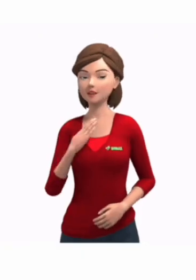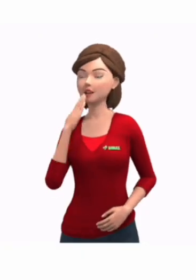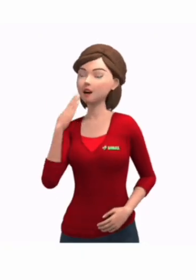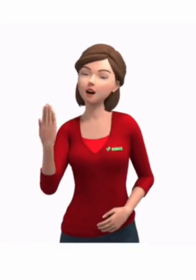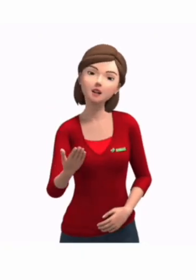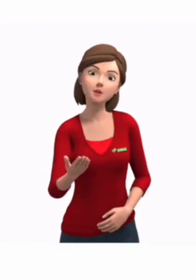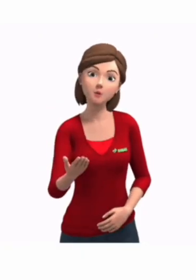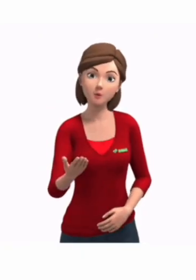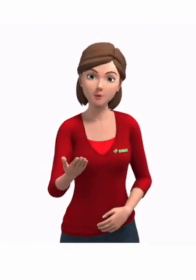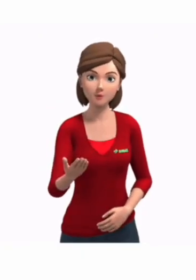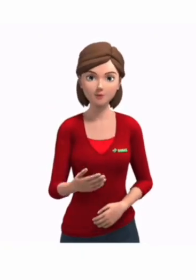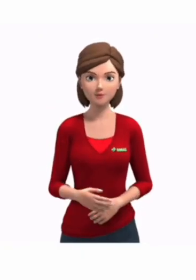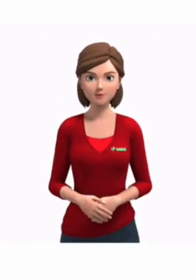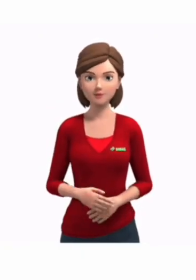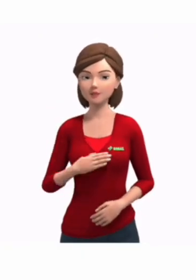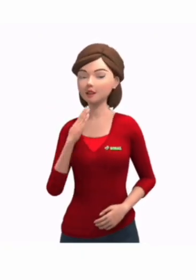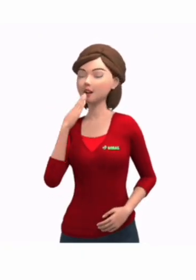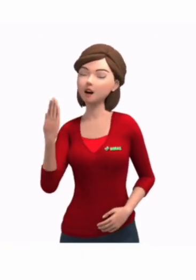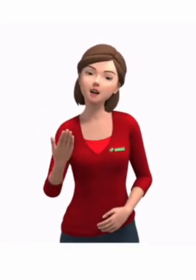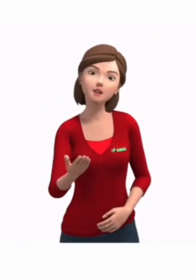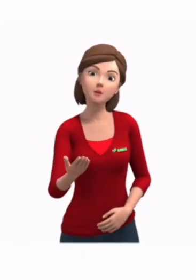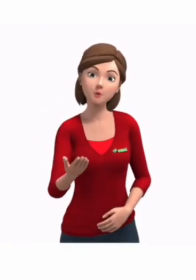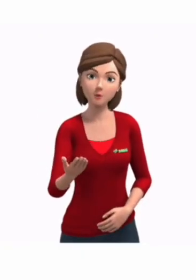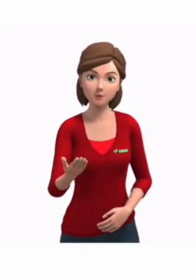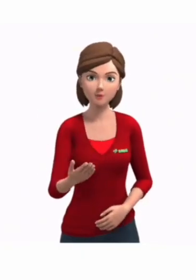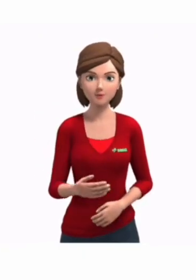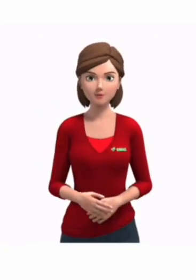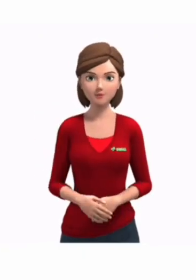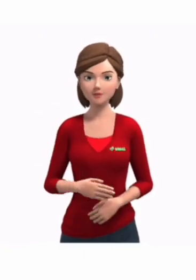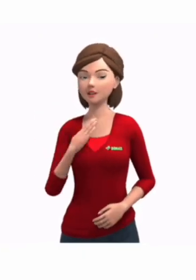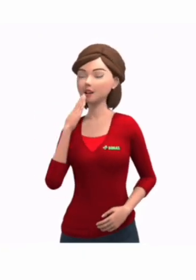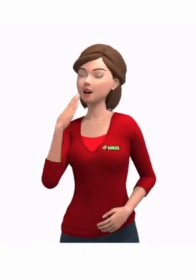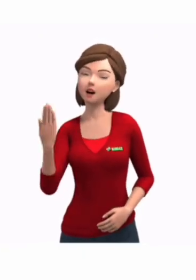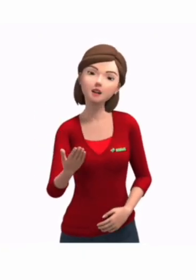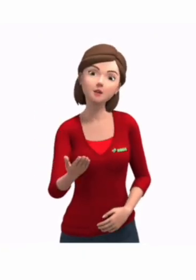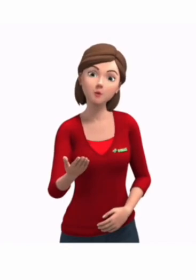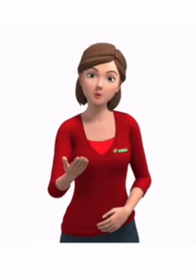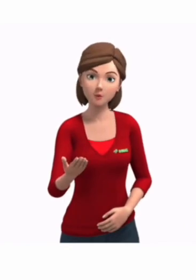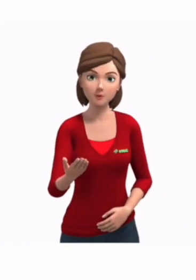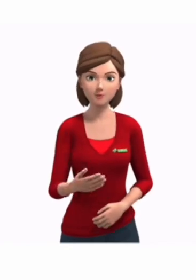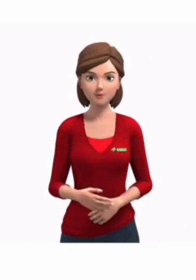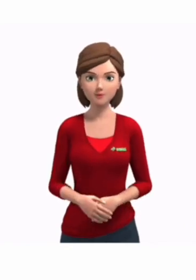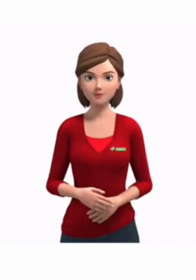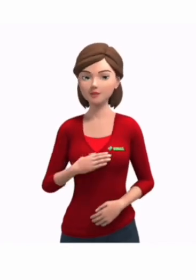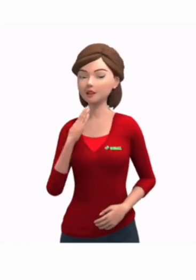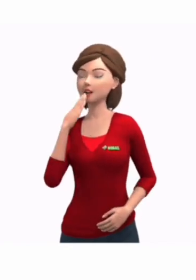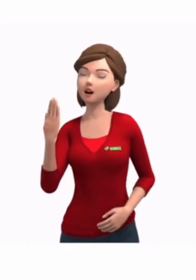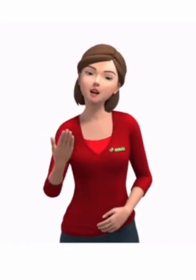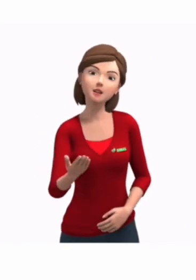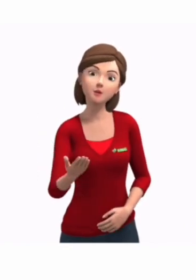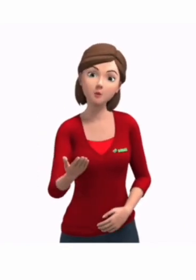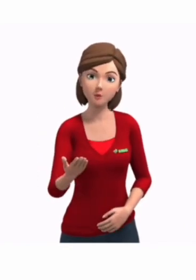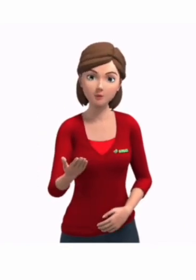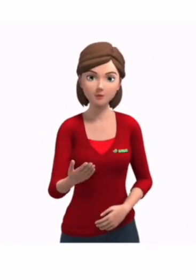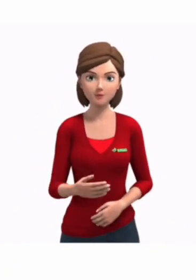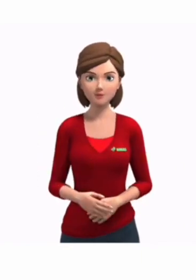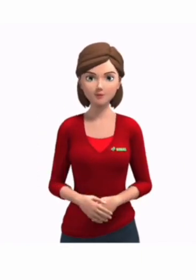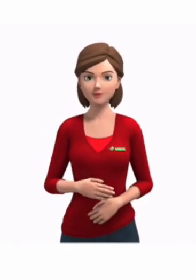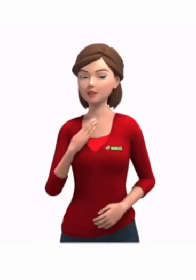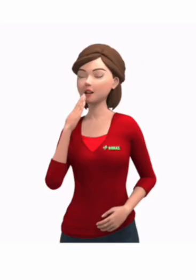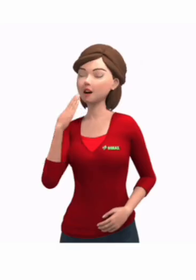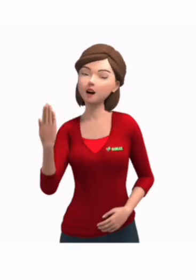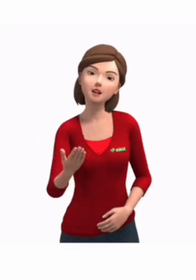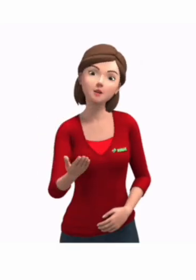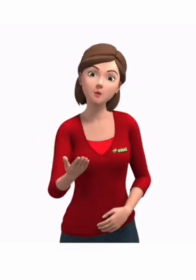plein de l'intelligence artificielle, notamment avec ChatGPT ou autres prompts. Vraiment, aujourd'hui, au quotidien, ça